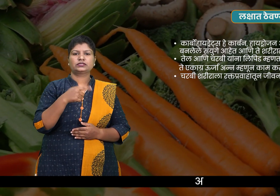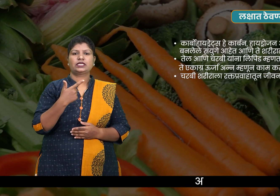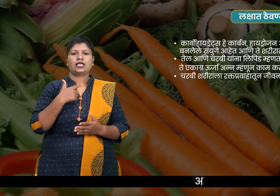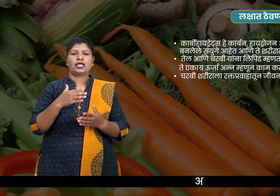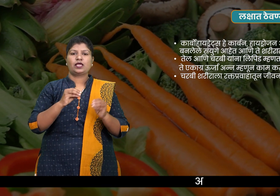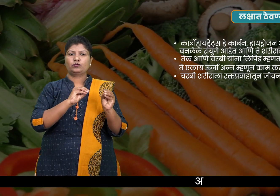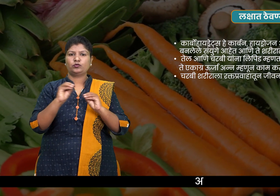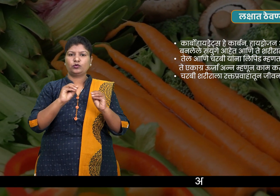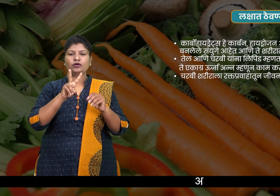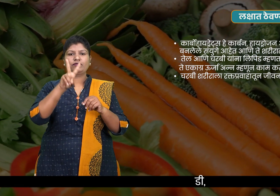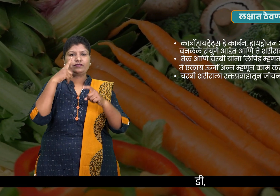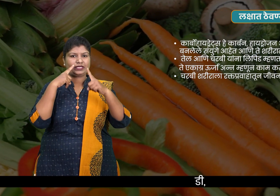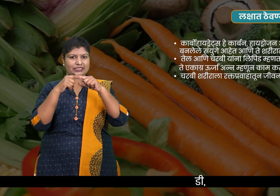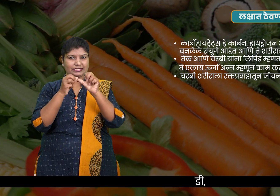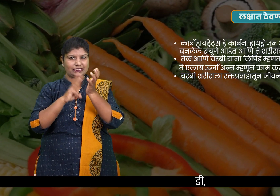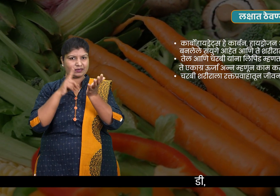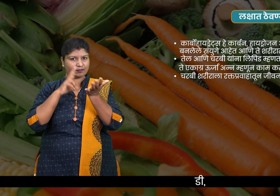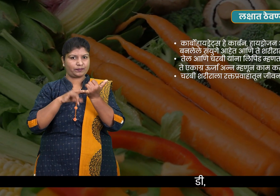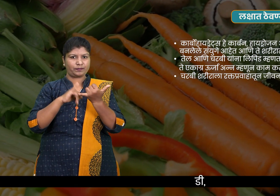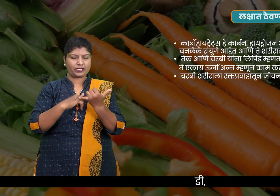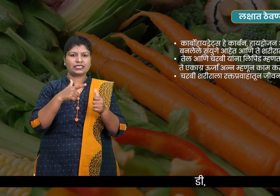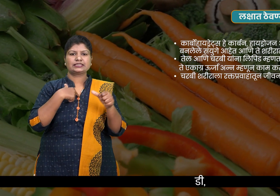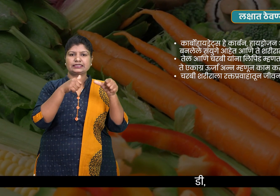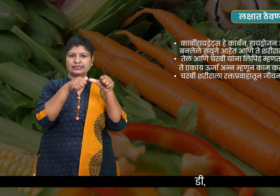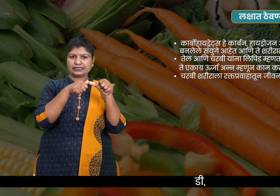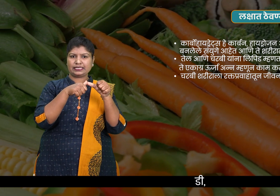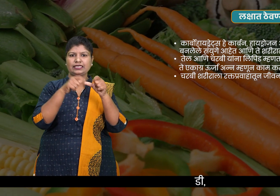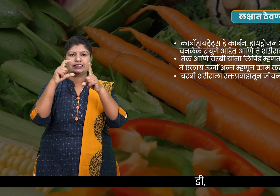अ, डी,